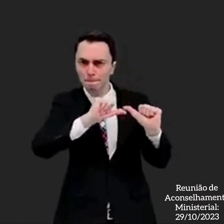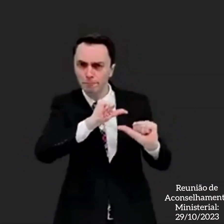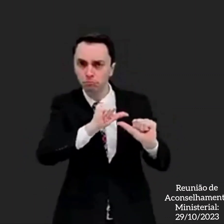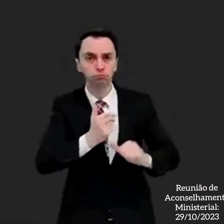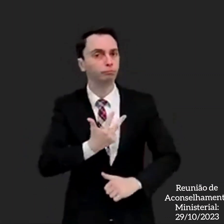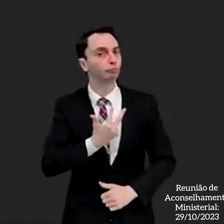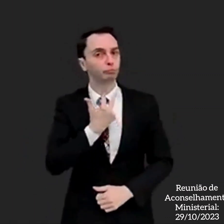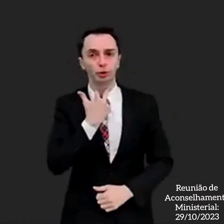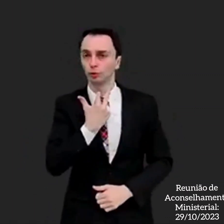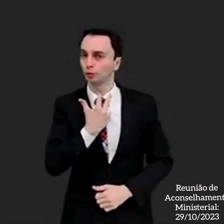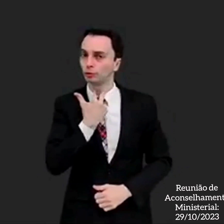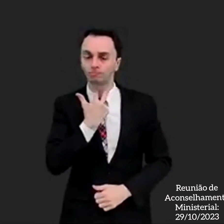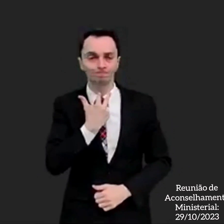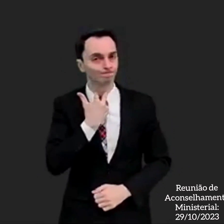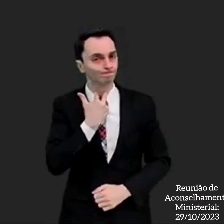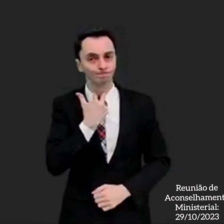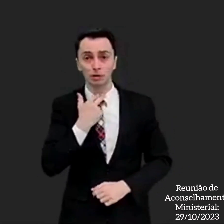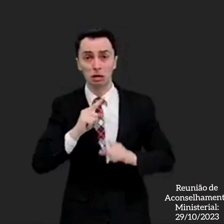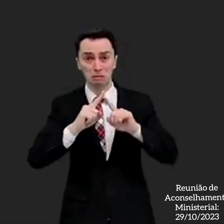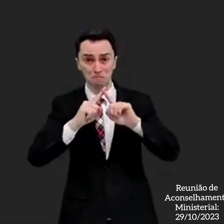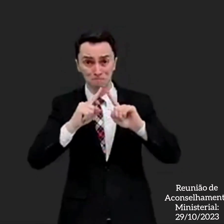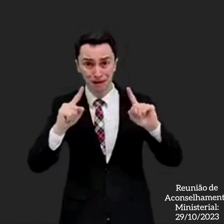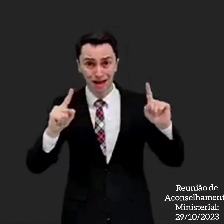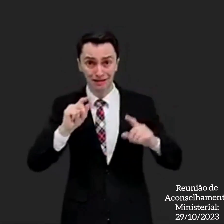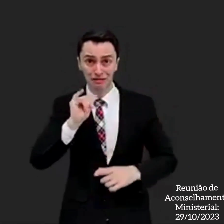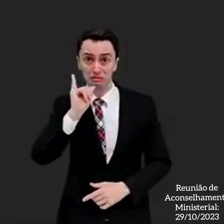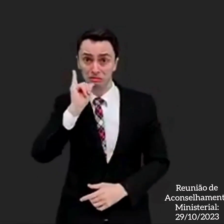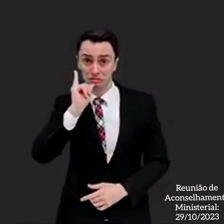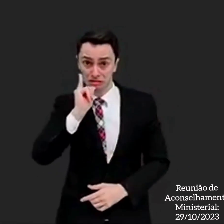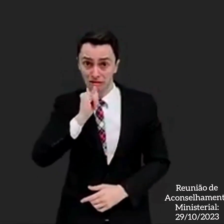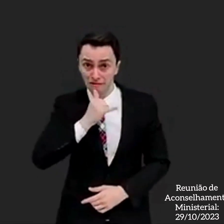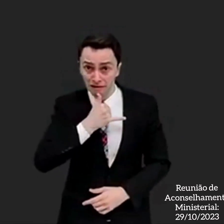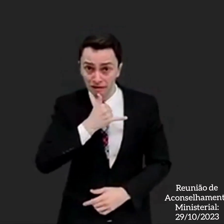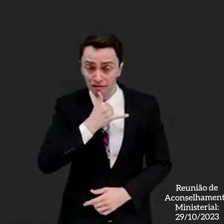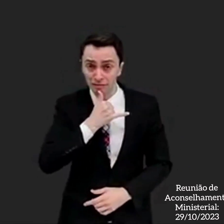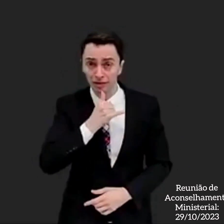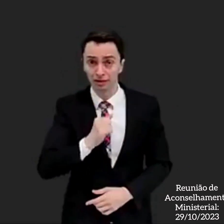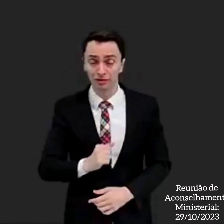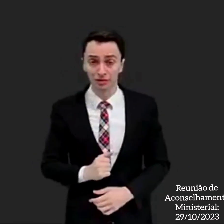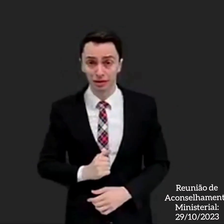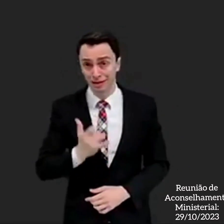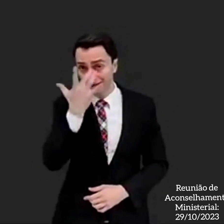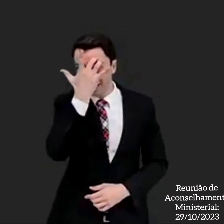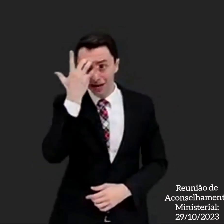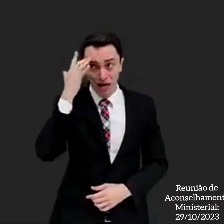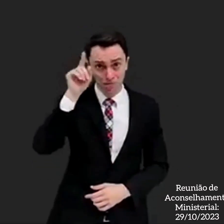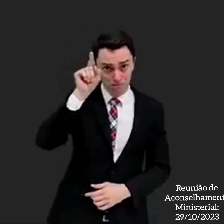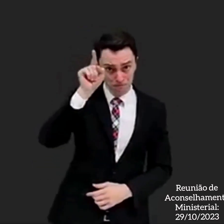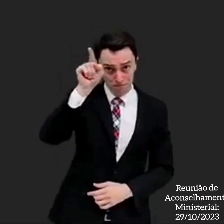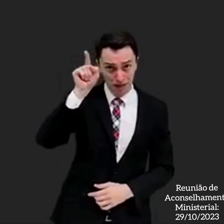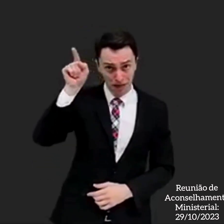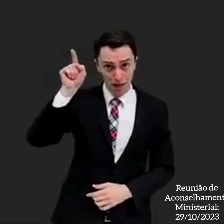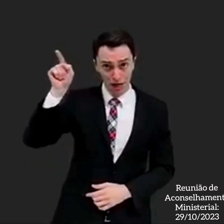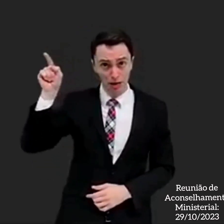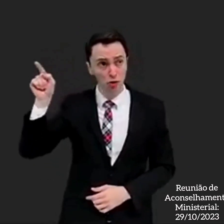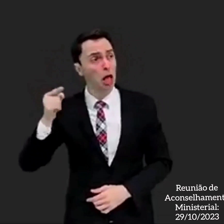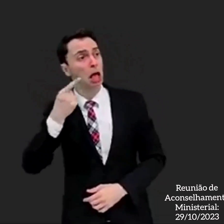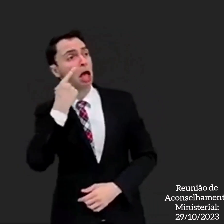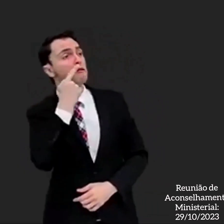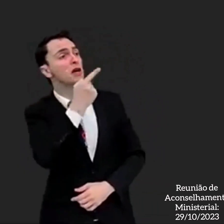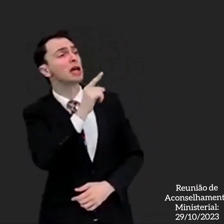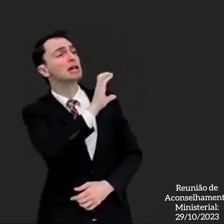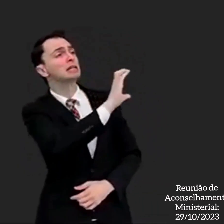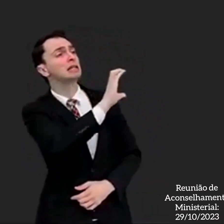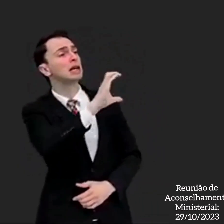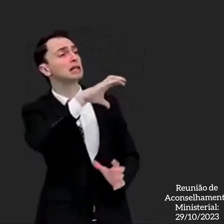modificar. Contudo, lamentavelmente, em razão de uma análise distorcida de nossos